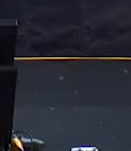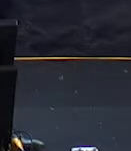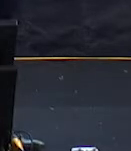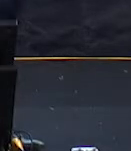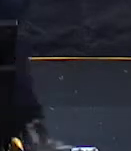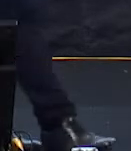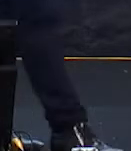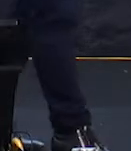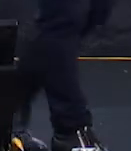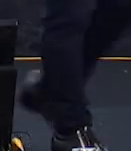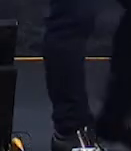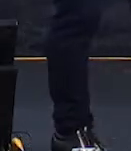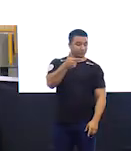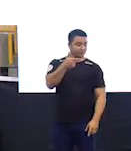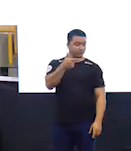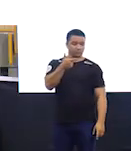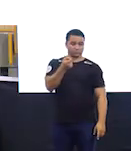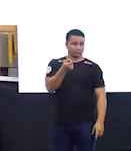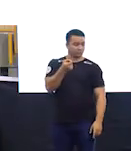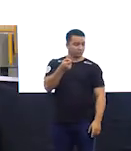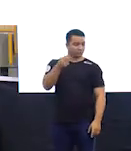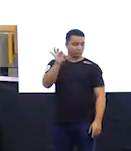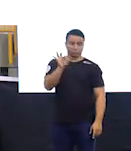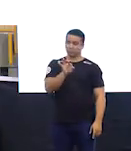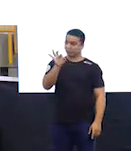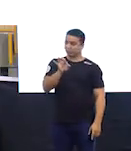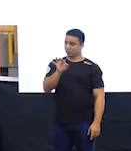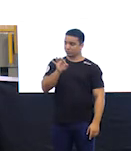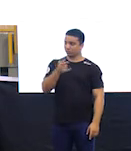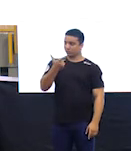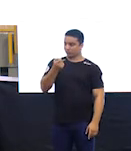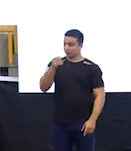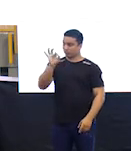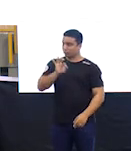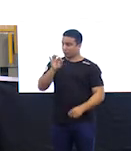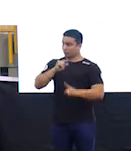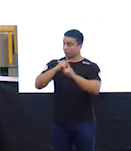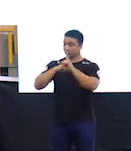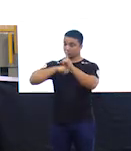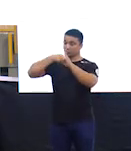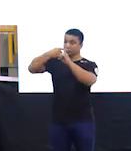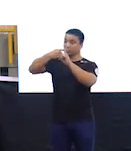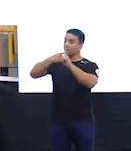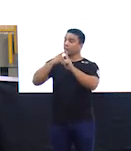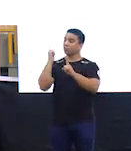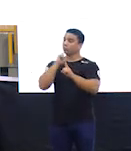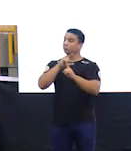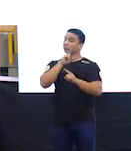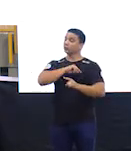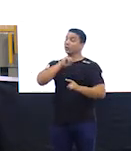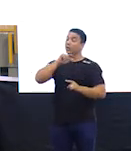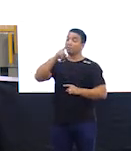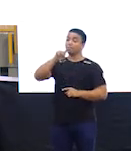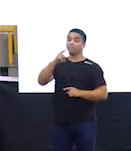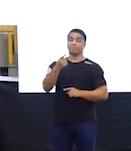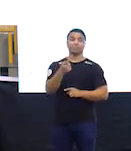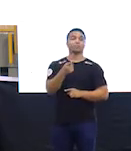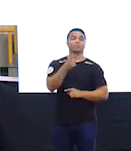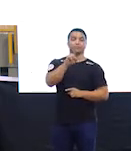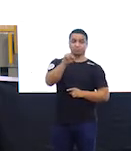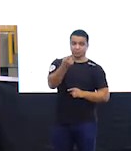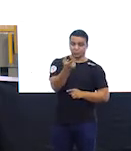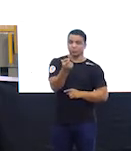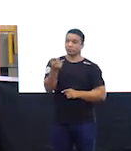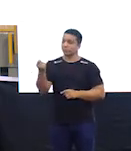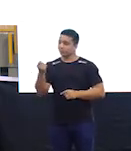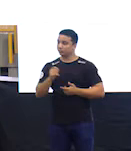aumentou 20%. Se o salário dele aumentou 20%, ele vai passar a ganhar quanto?